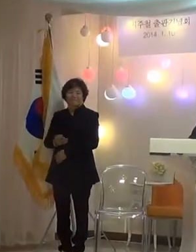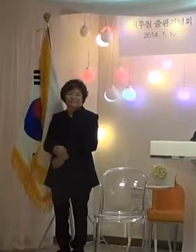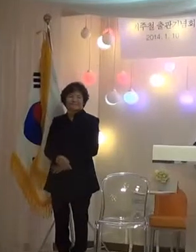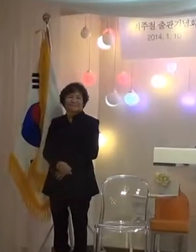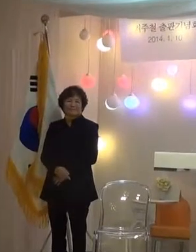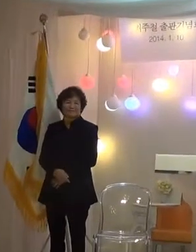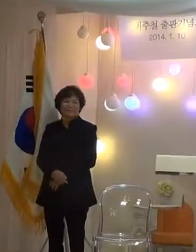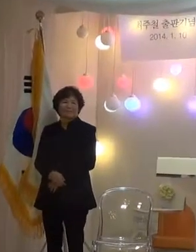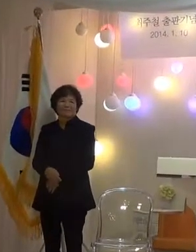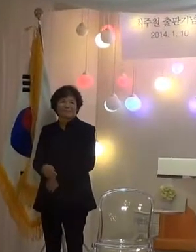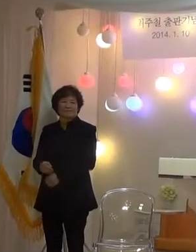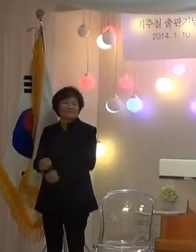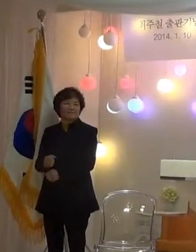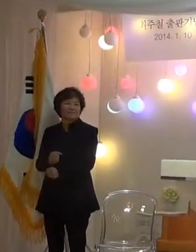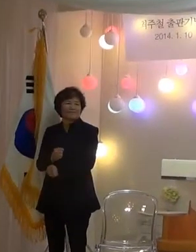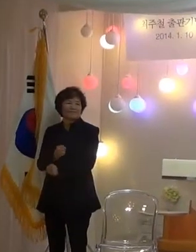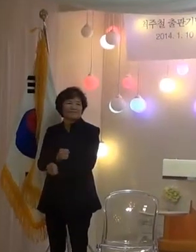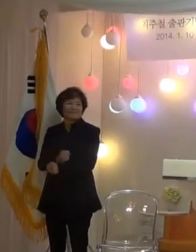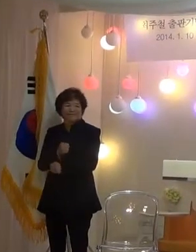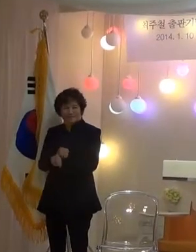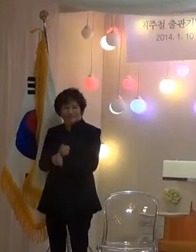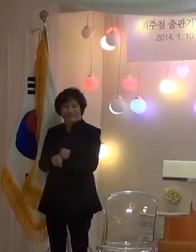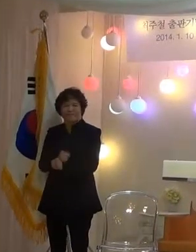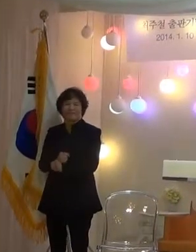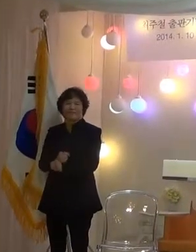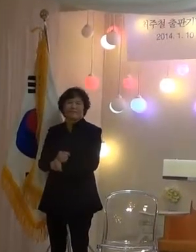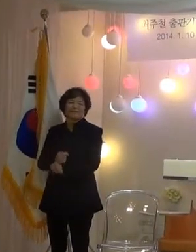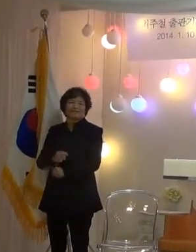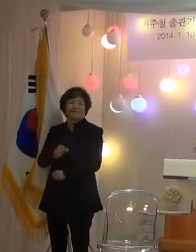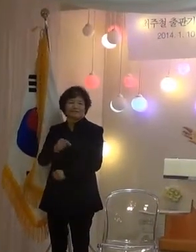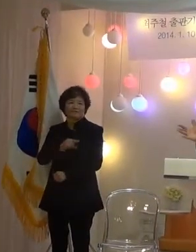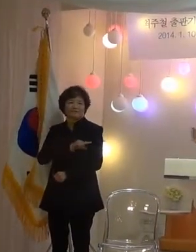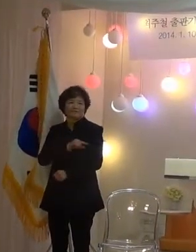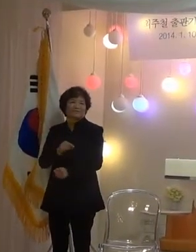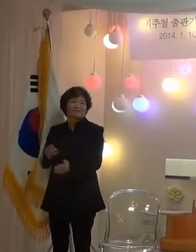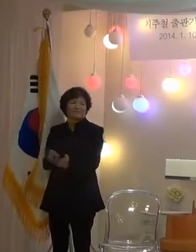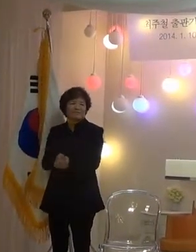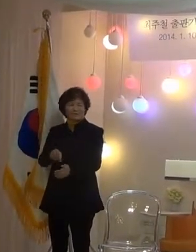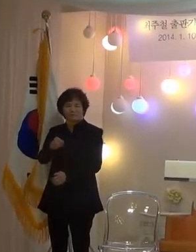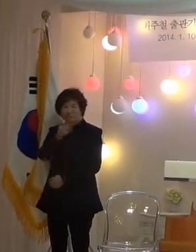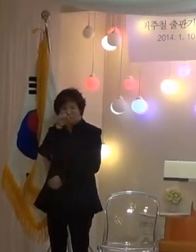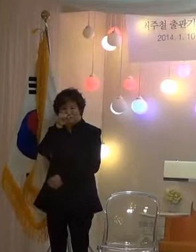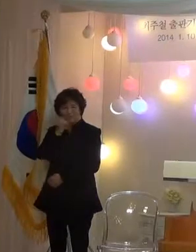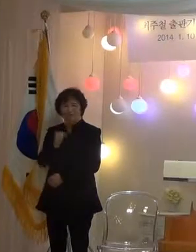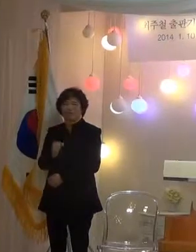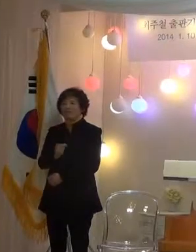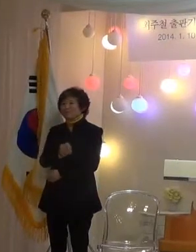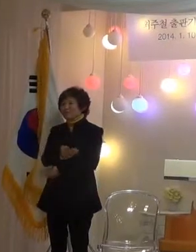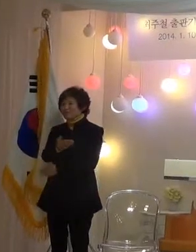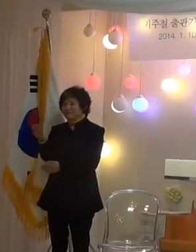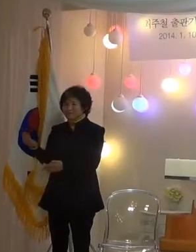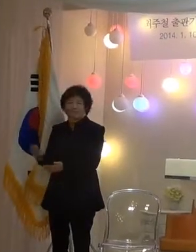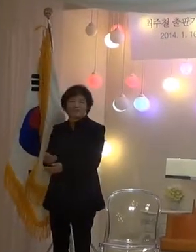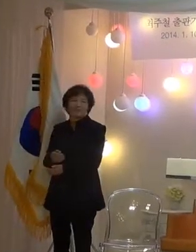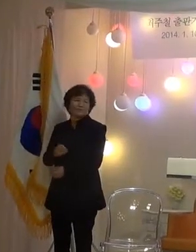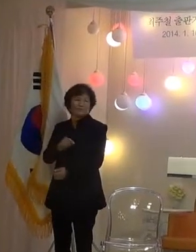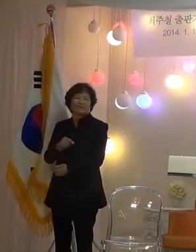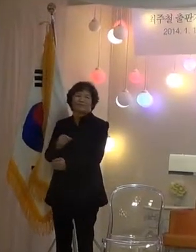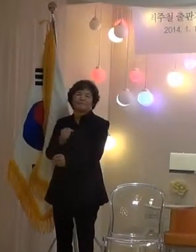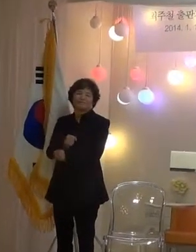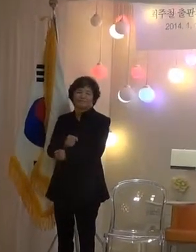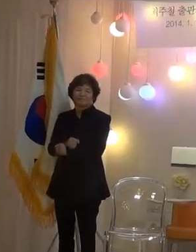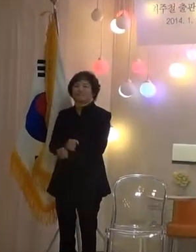하시더라고요. 작가는 타이틀 참 좋고 또 여기에 작가들 그게 작가 아니겠습니까? 작가라는 게 참 좋은 것